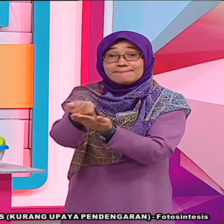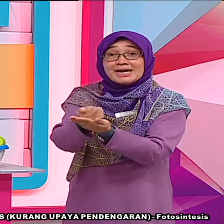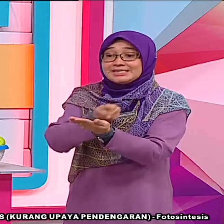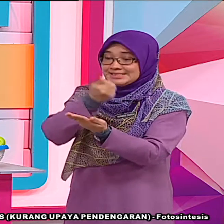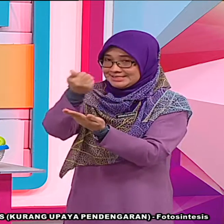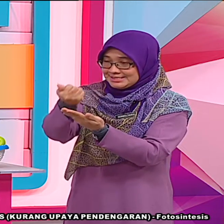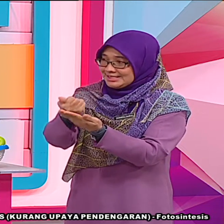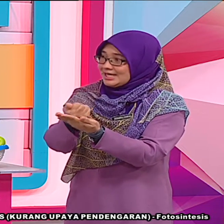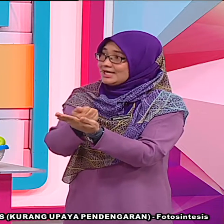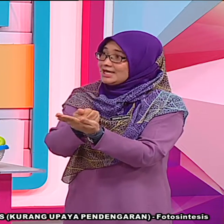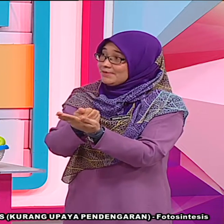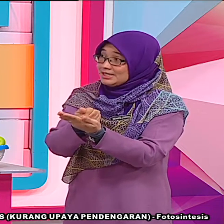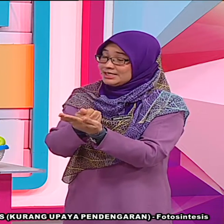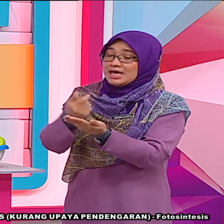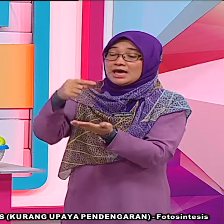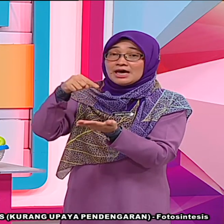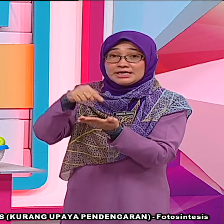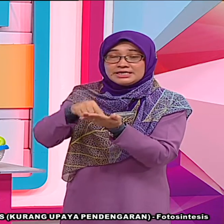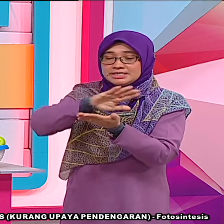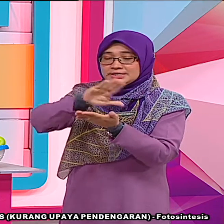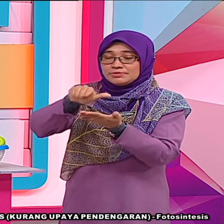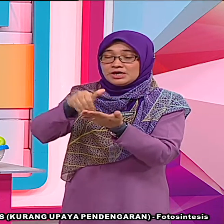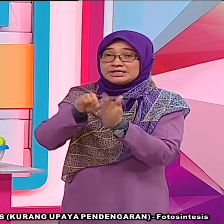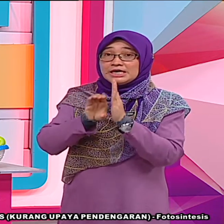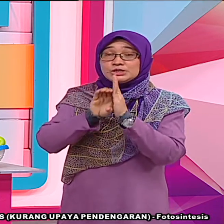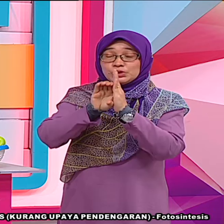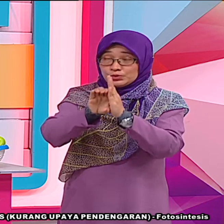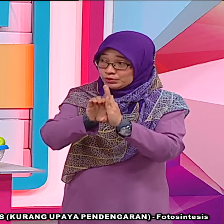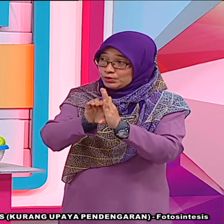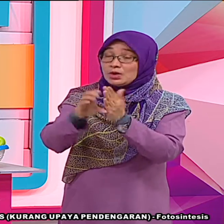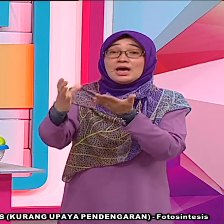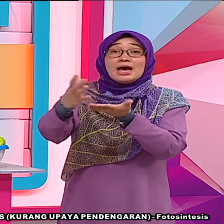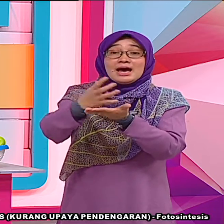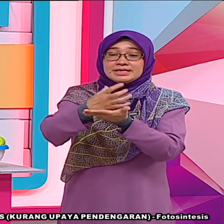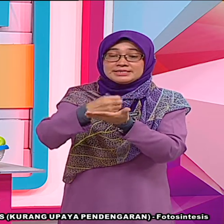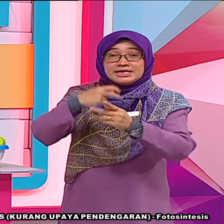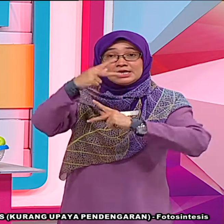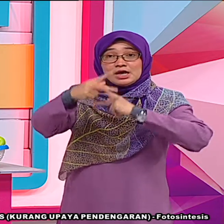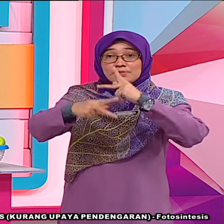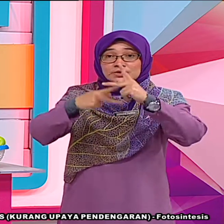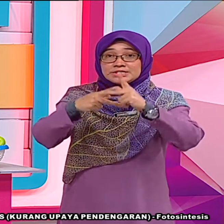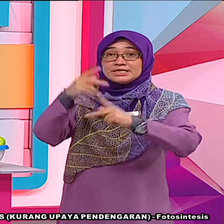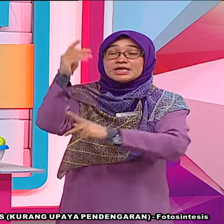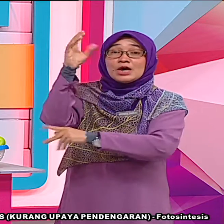mangga ah mangga Ini semua adalah contoh hasil proses